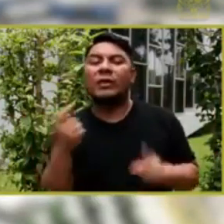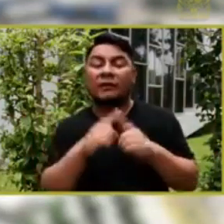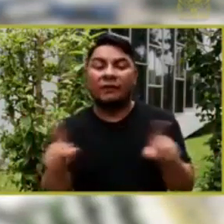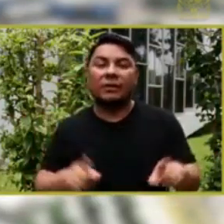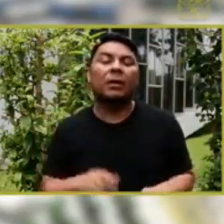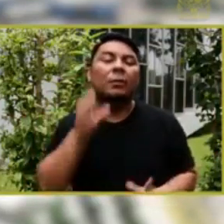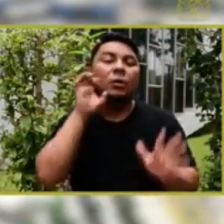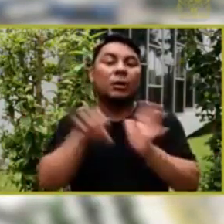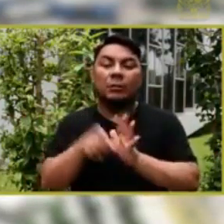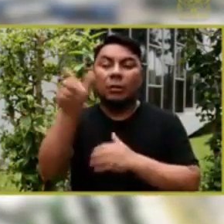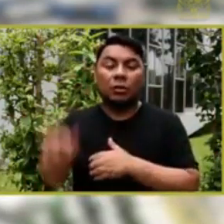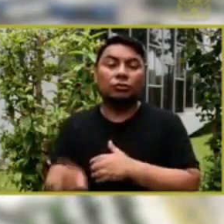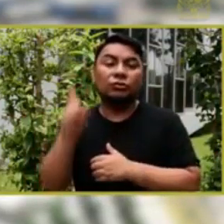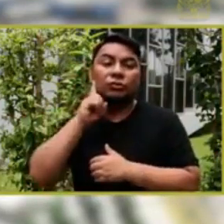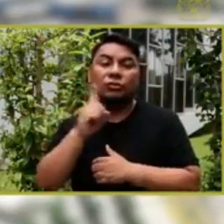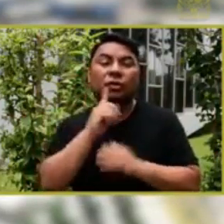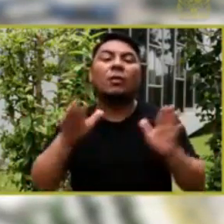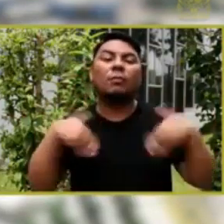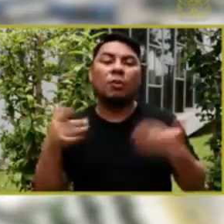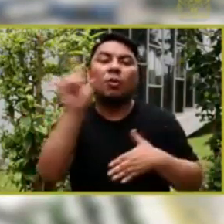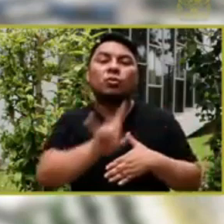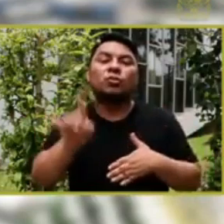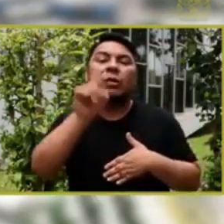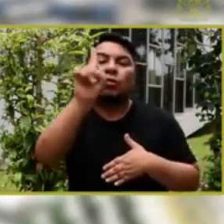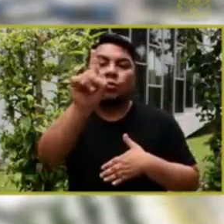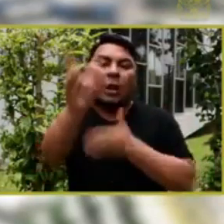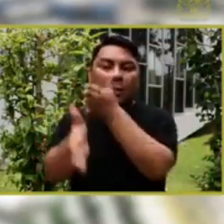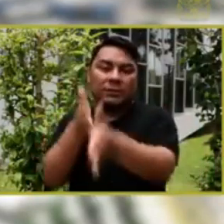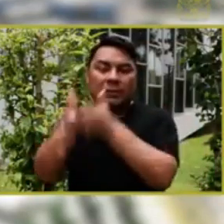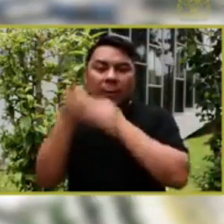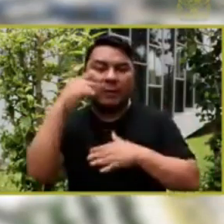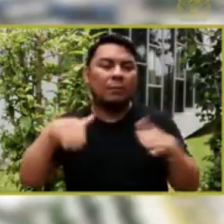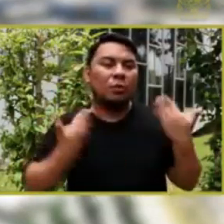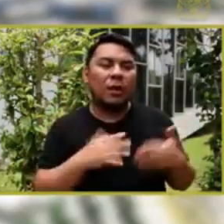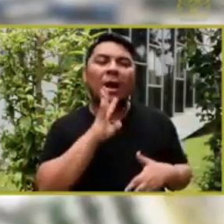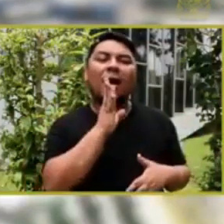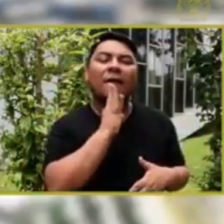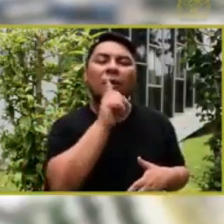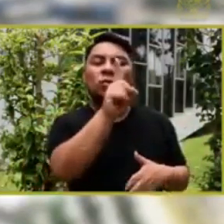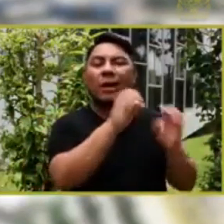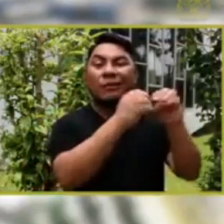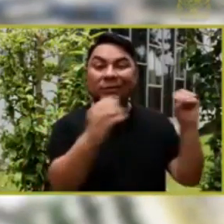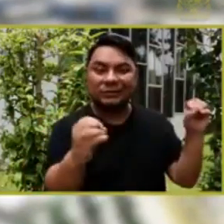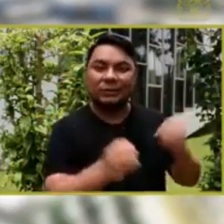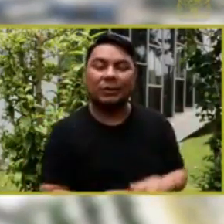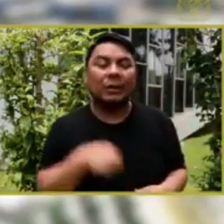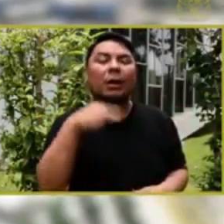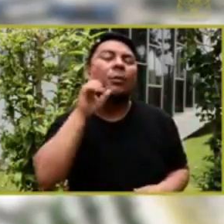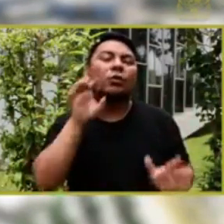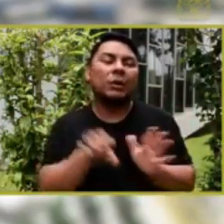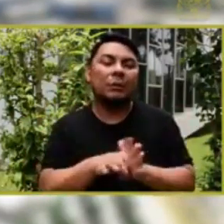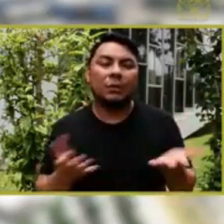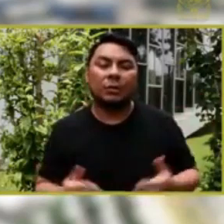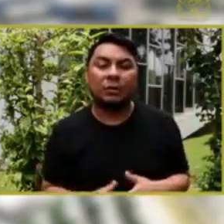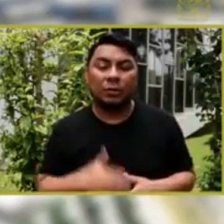que también se puede señalar es que los sordos pueden emplear una seña para aludir a toda una oración. ¿A